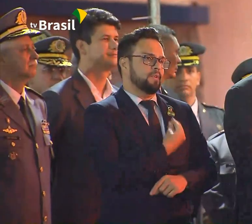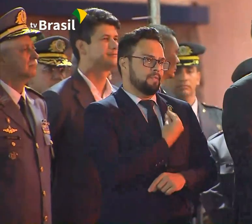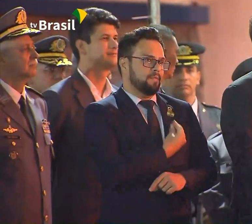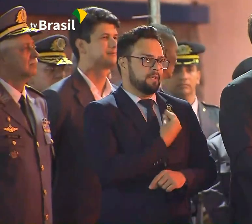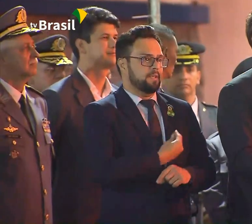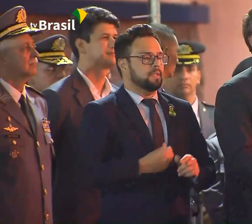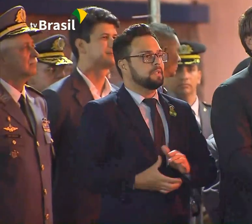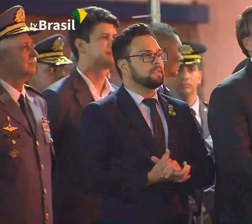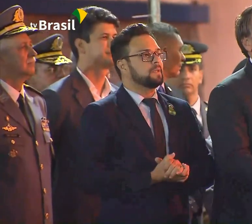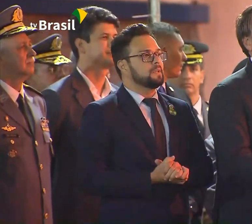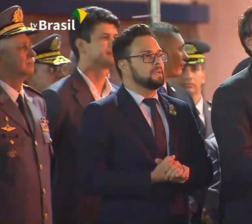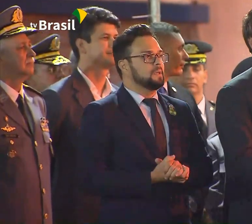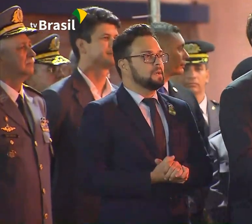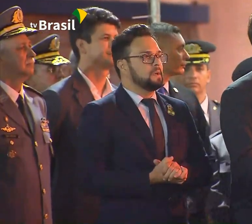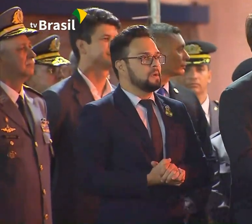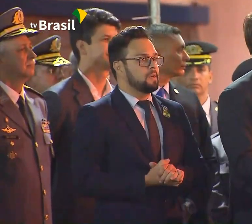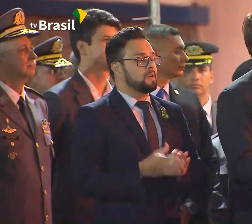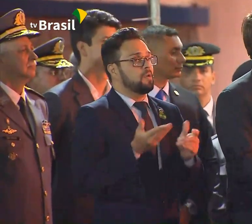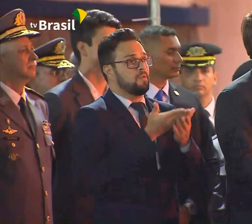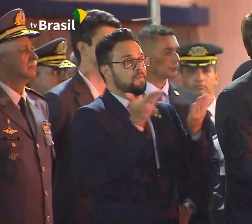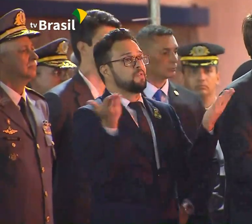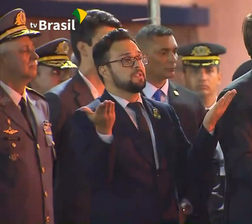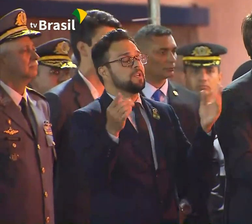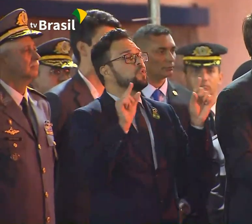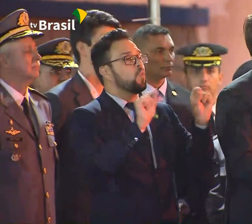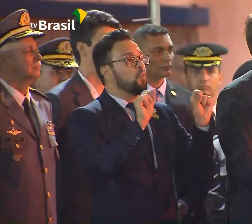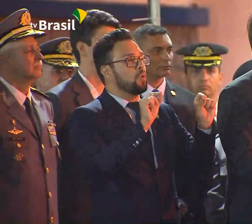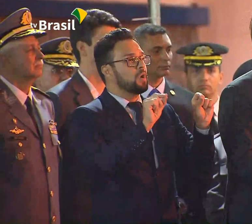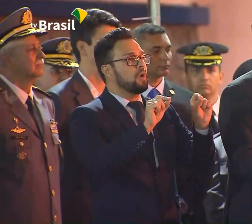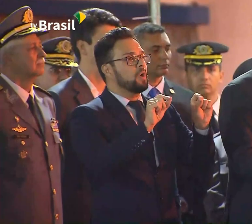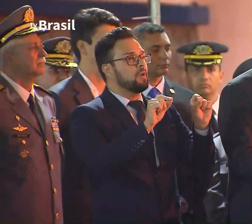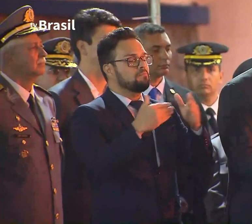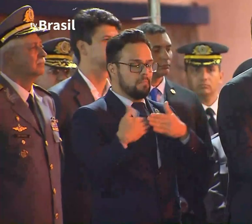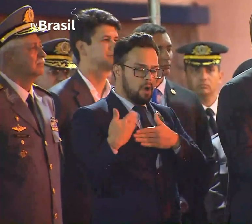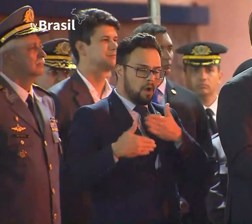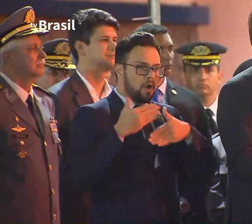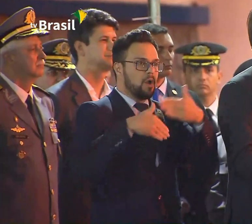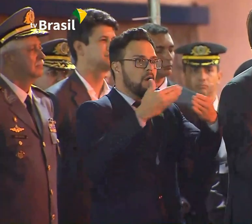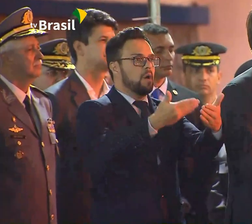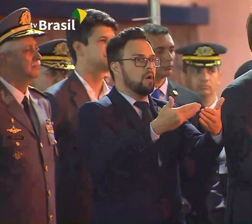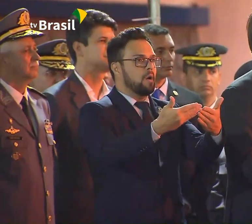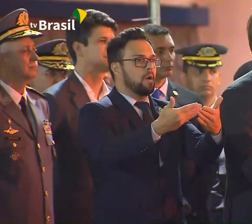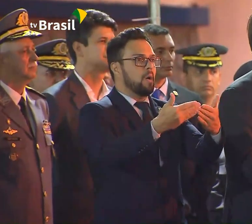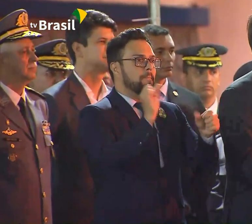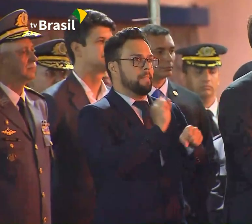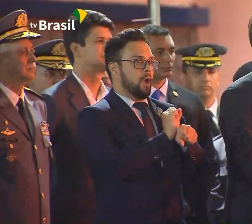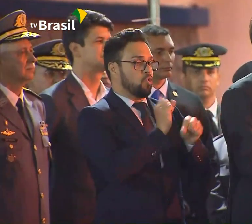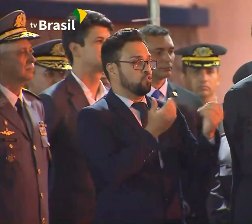Nessas edificações, vocês deixaram grande parte da sua juventude.